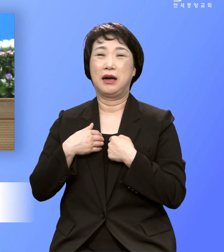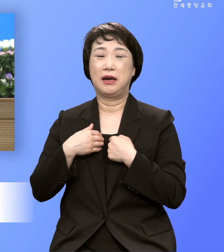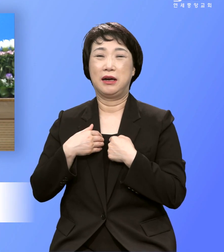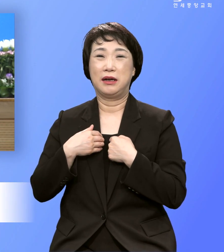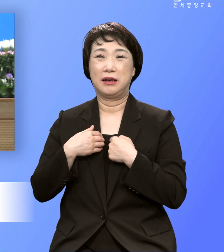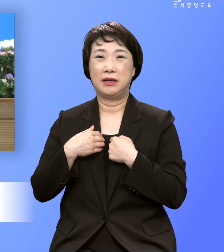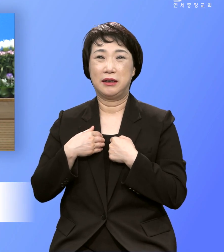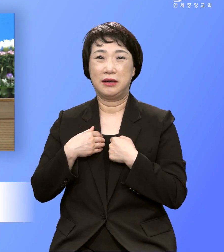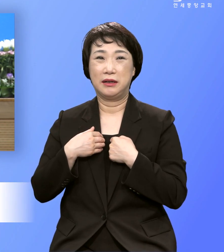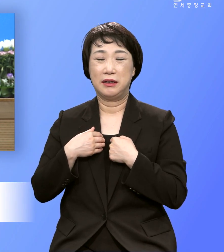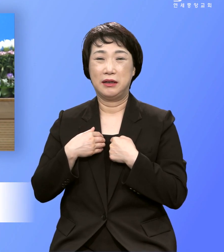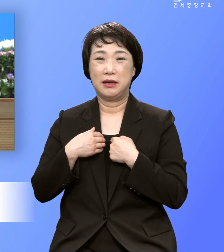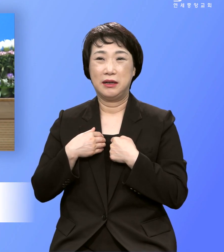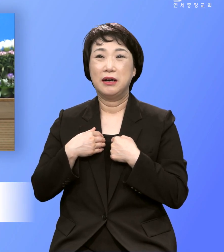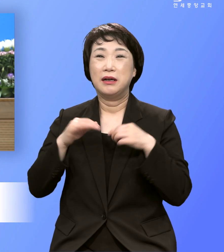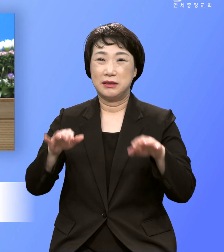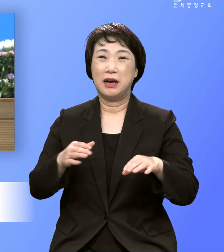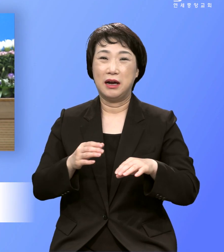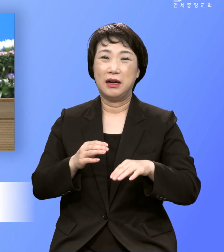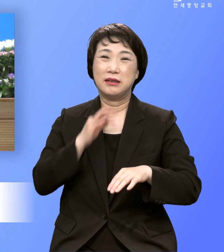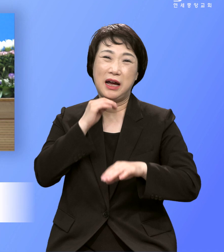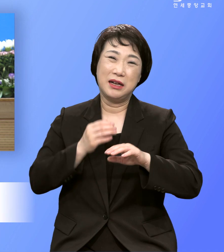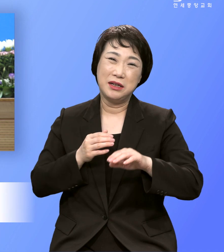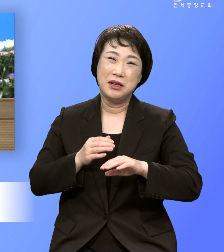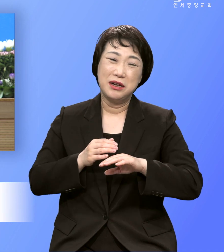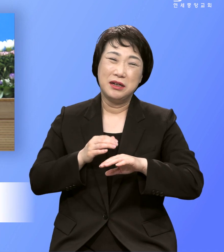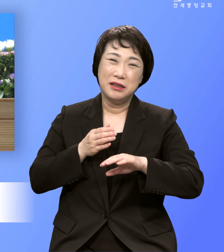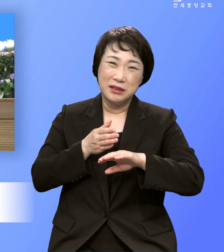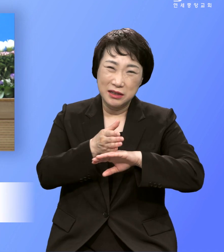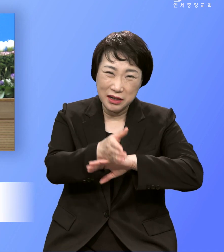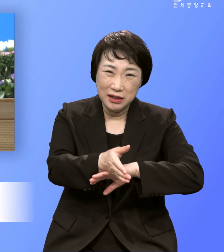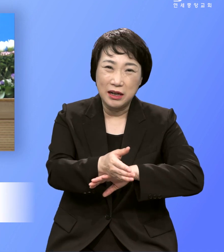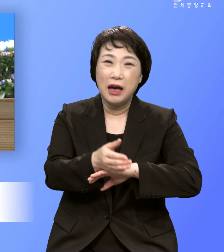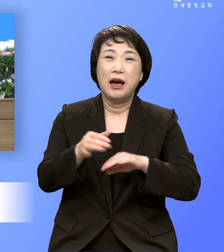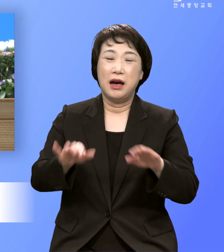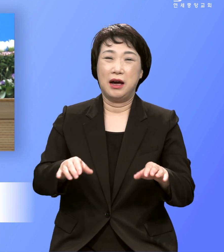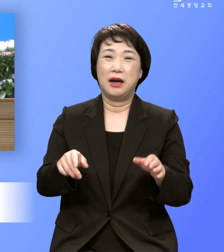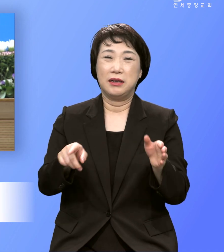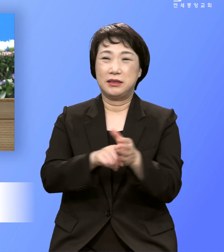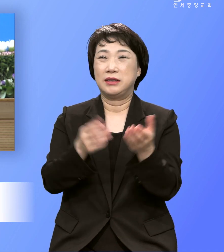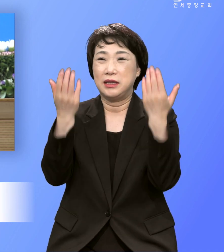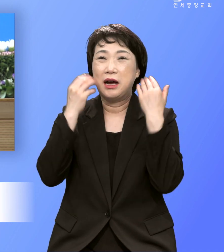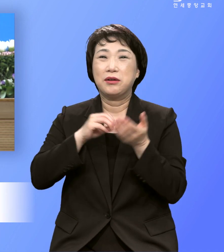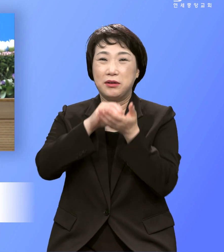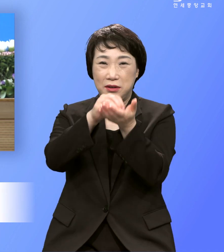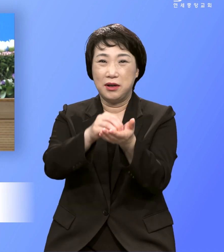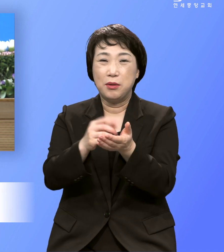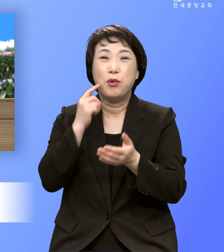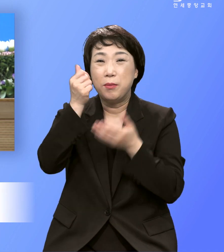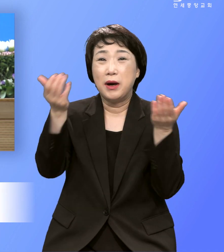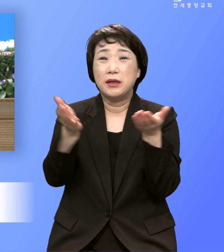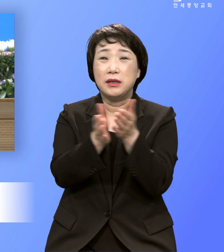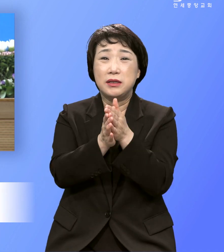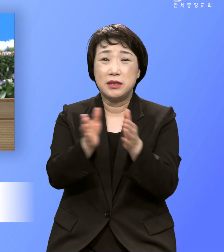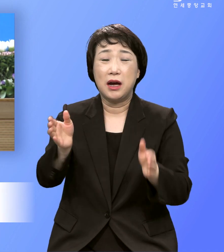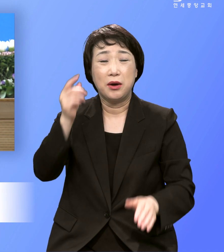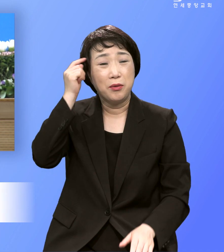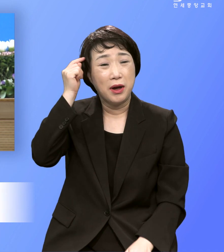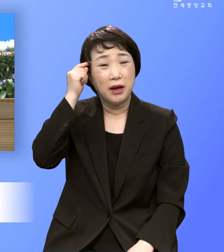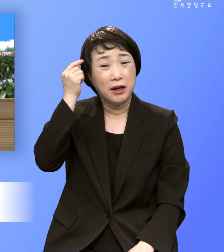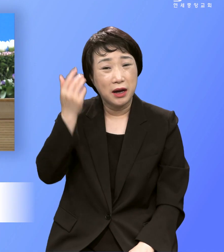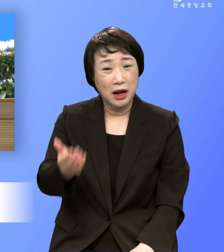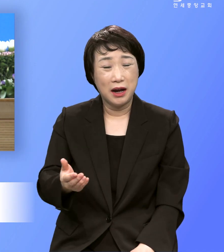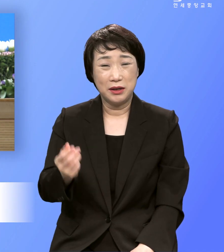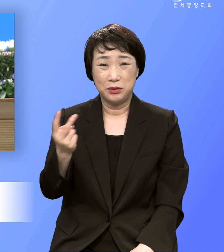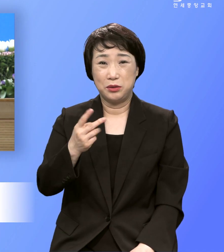나는 늦가기에 신학교를 가서 목회를 하게 됐을까?